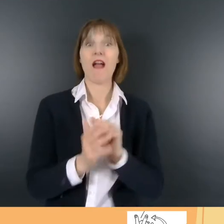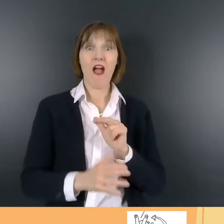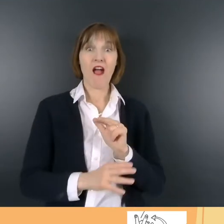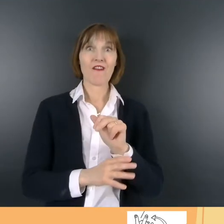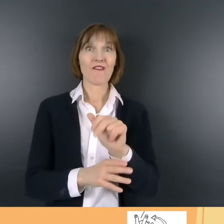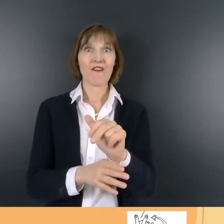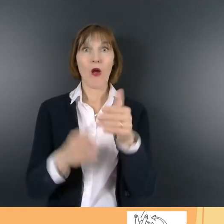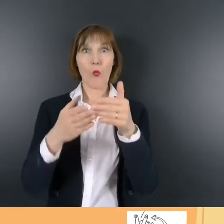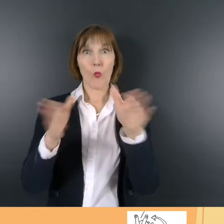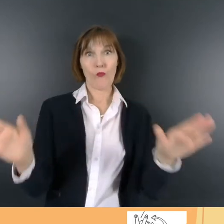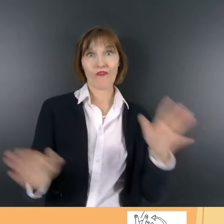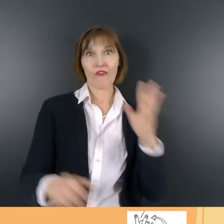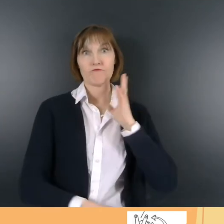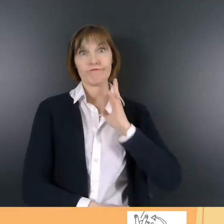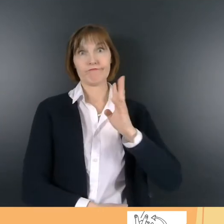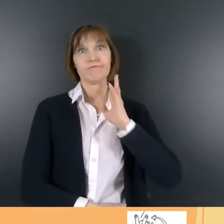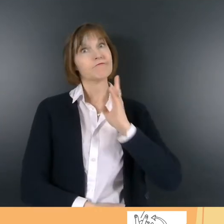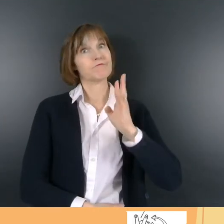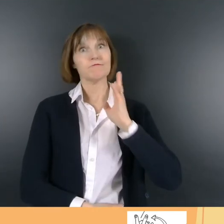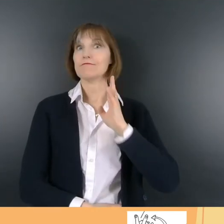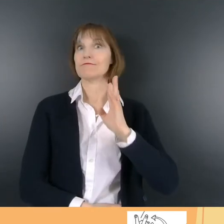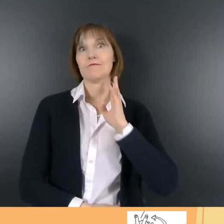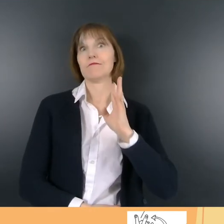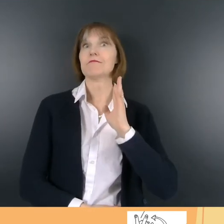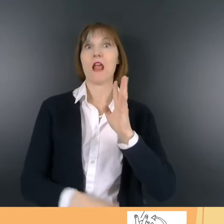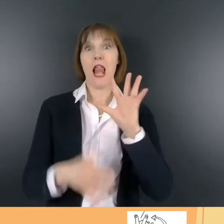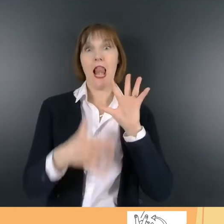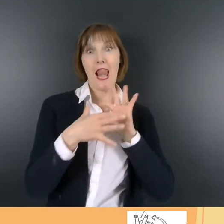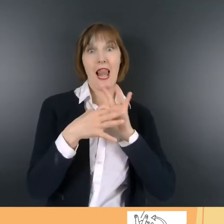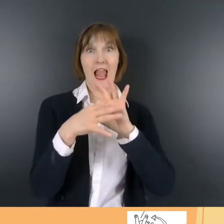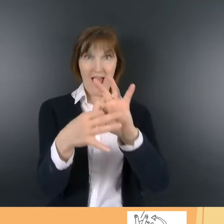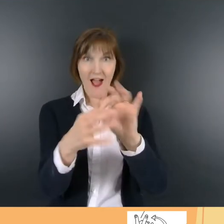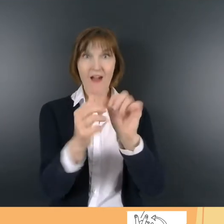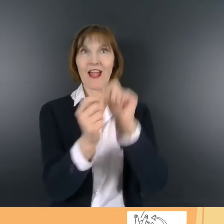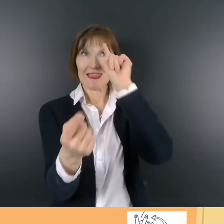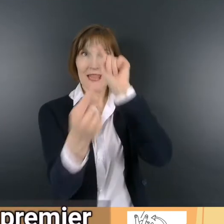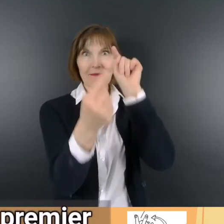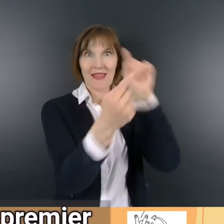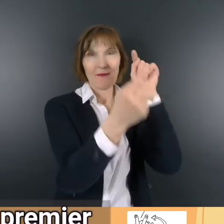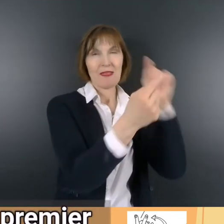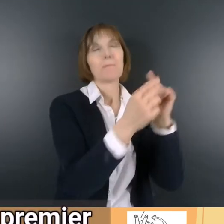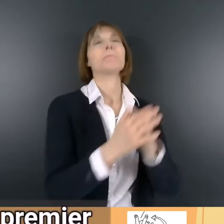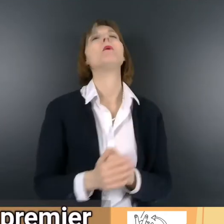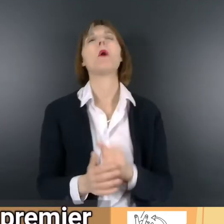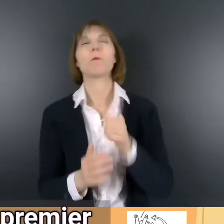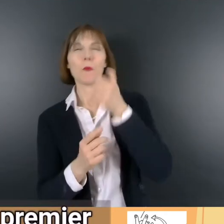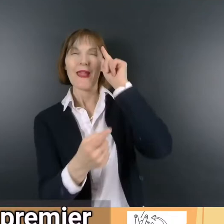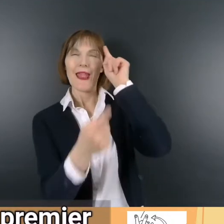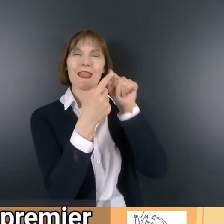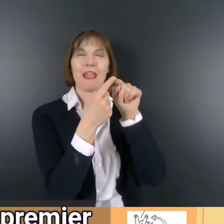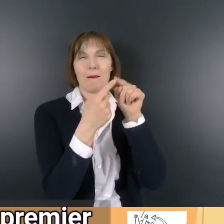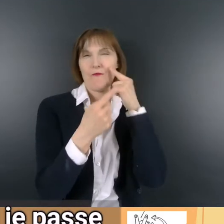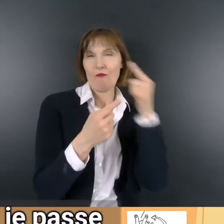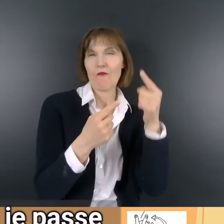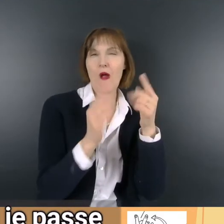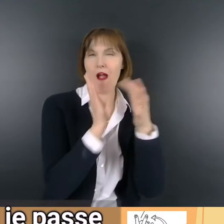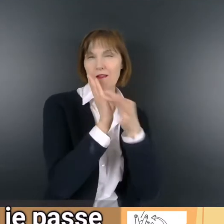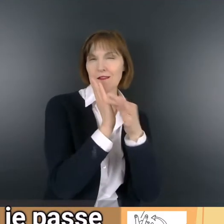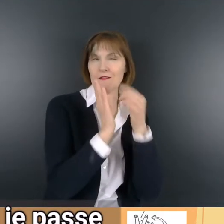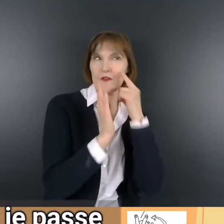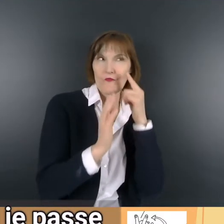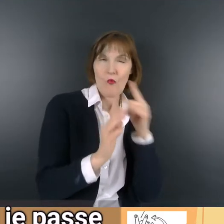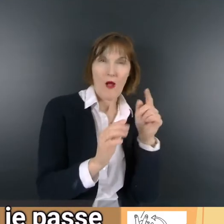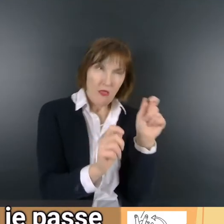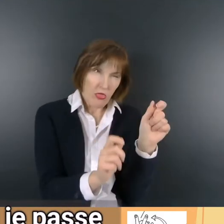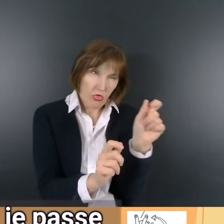ouvrir bientôt des webinaires qui vont être en lien avec tous ces thèmes-là. Alors, nous avons un premier thème, vous voyez, sur adhésion. On le voit